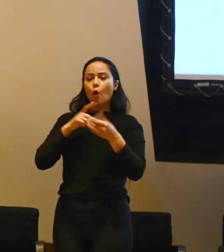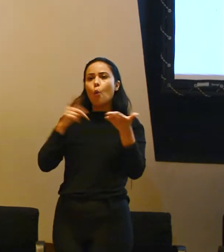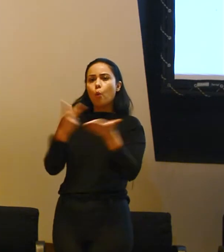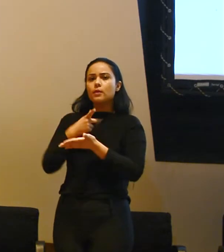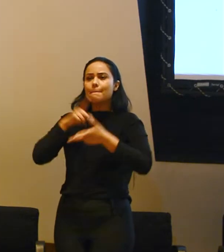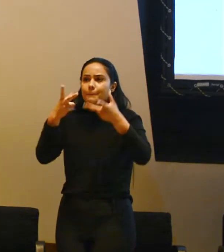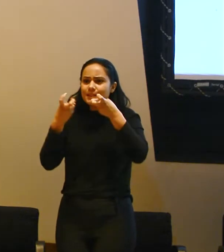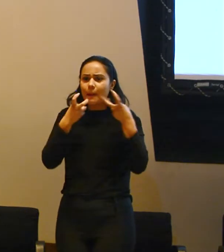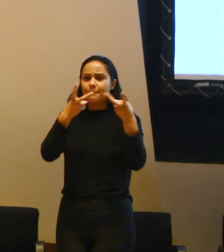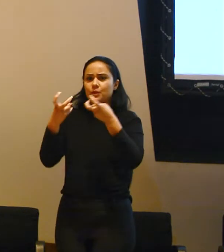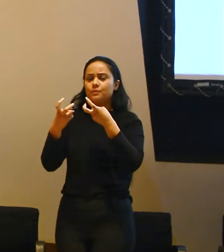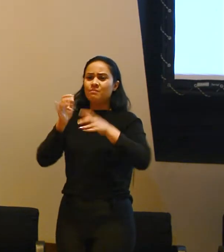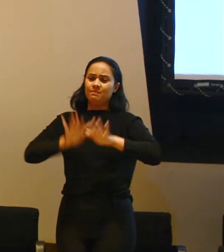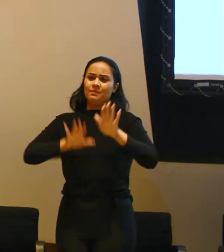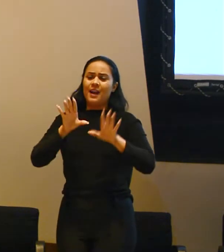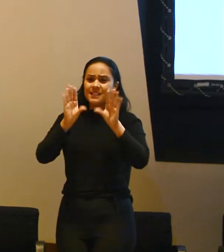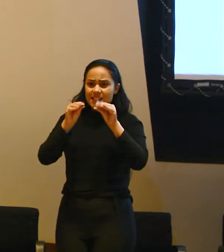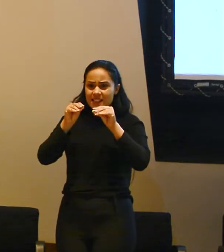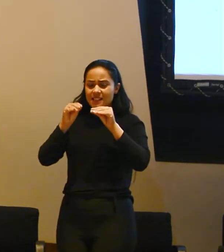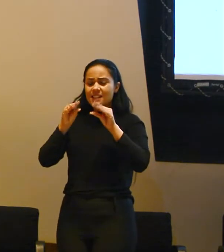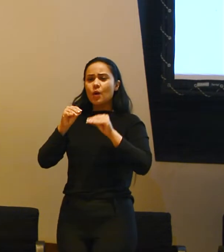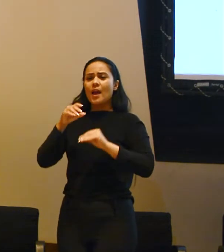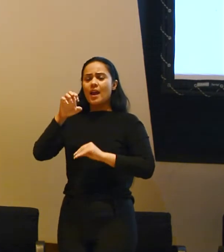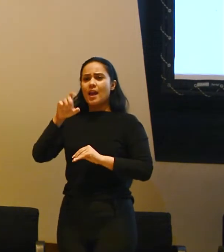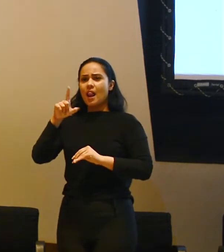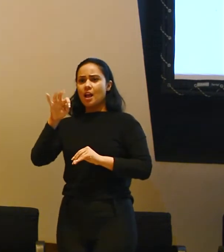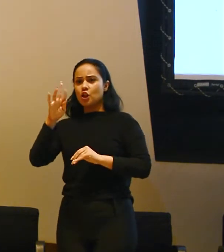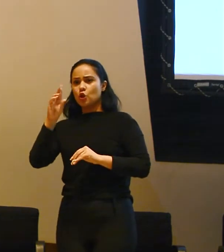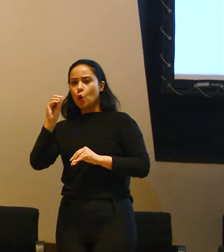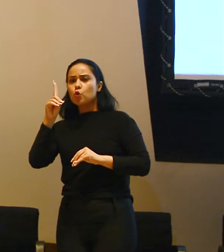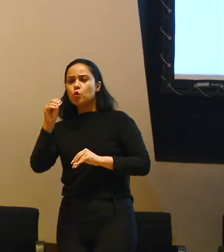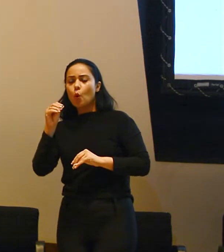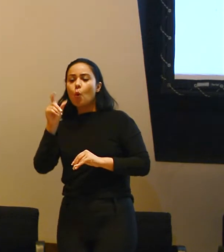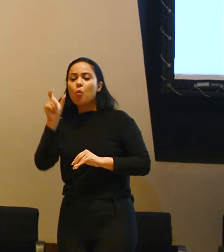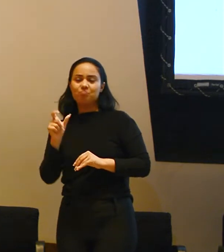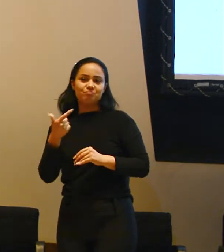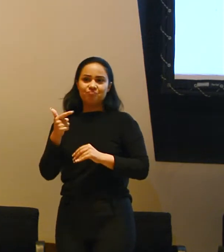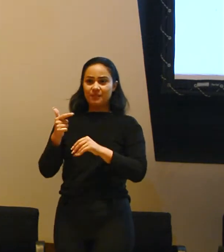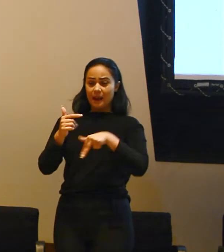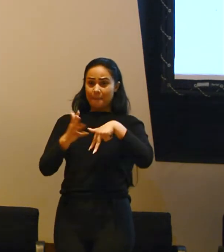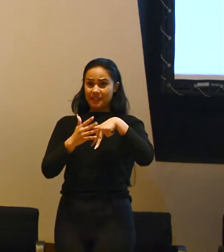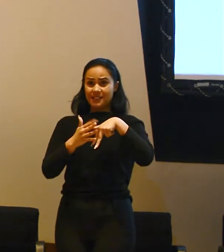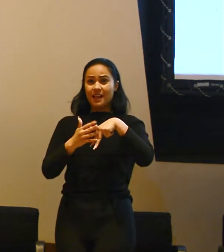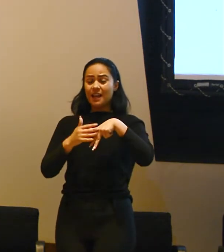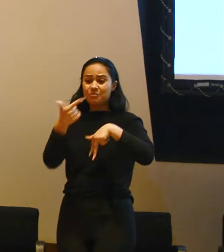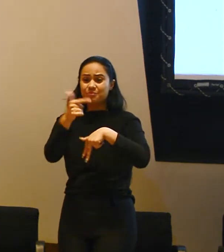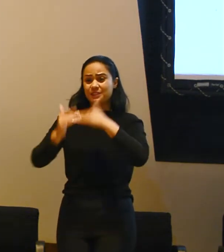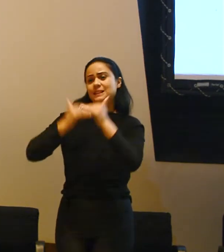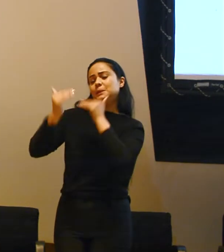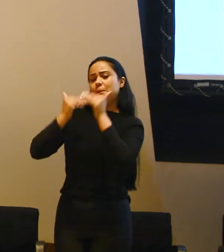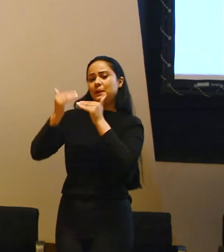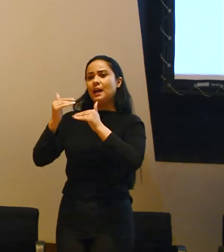a gente tem observado que, às vezes, desliga algum eletrodo, que o paciente não está tendo um desempenho como poderia ter, então a gente precisa sempre